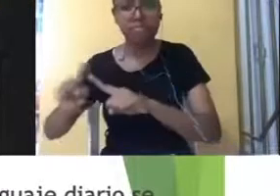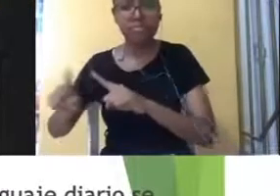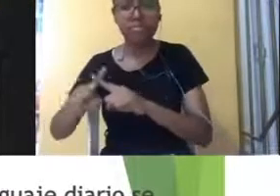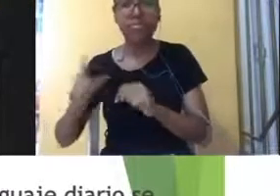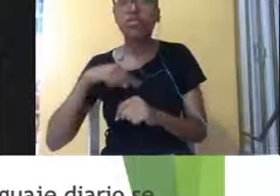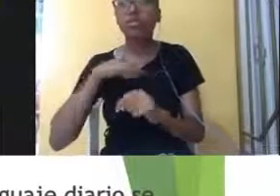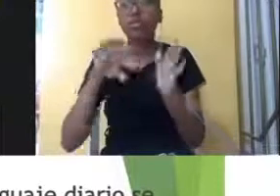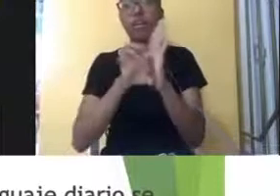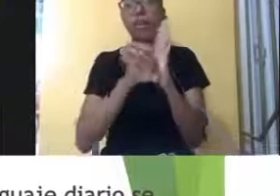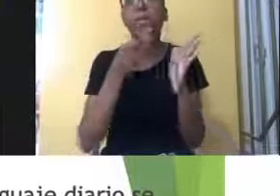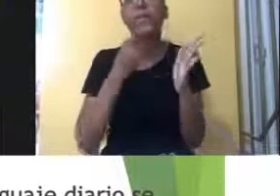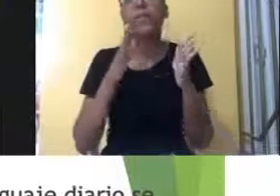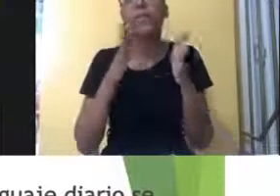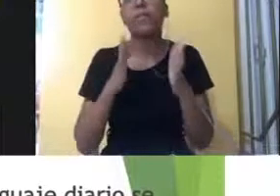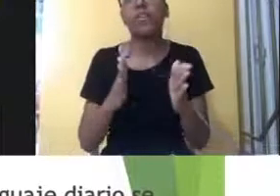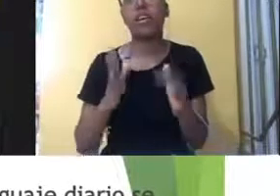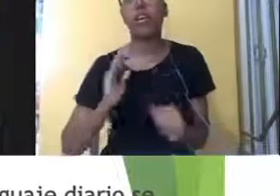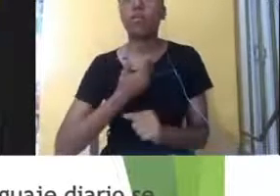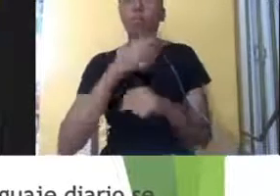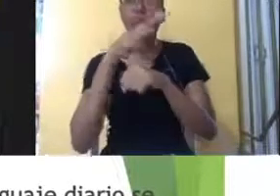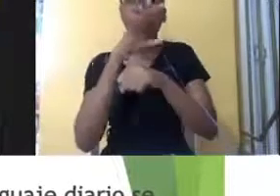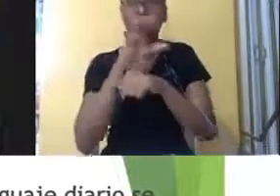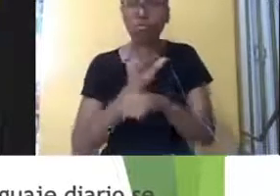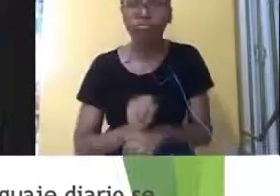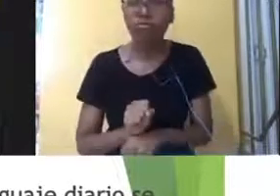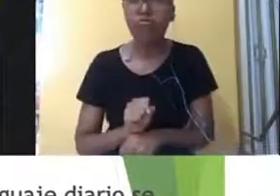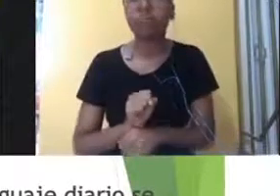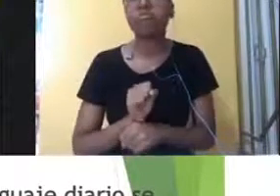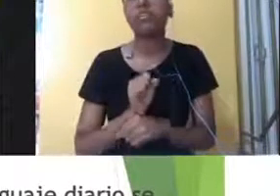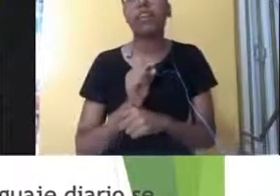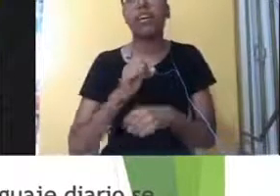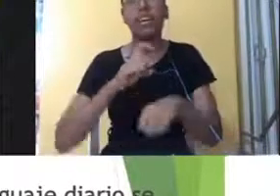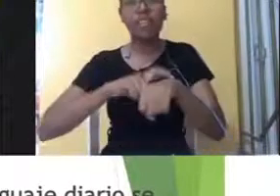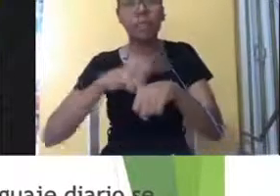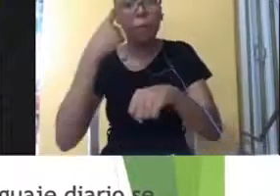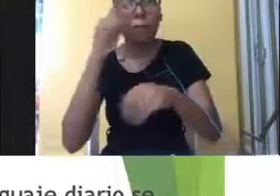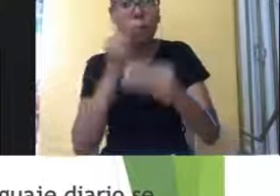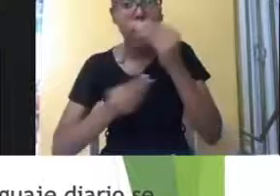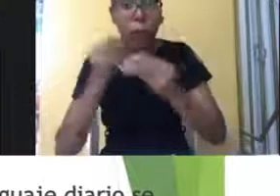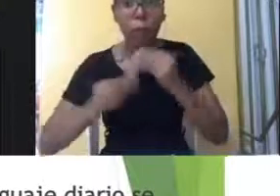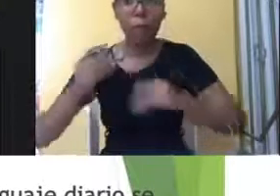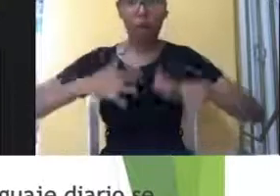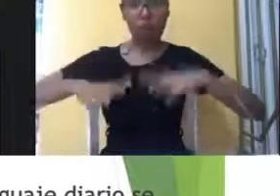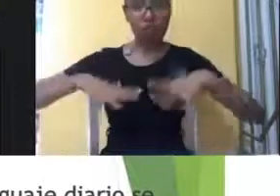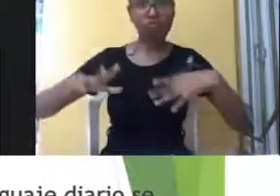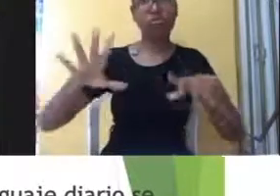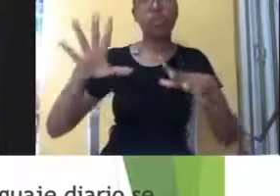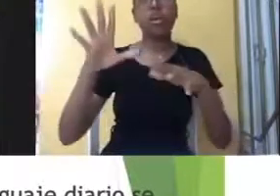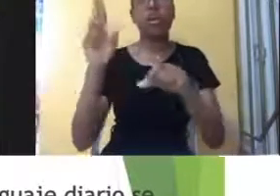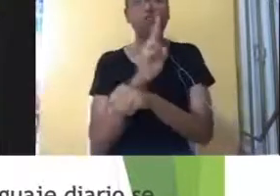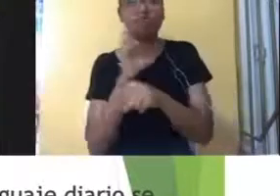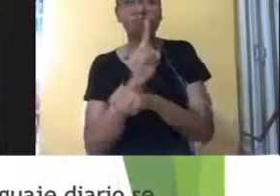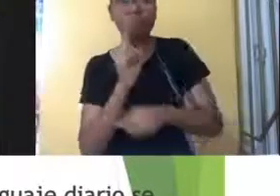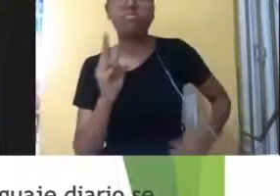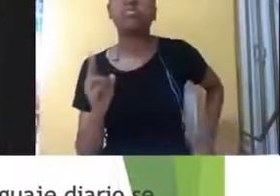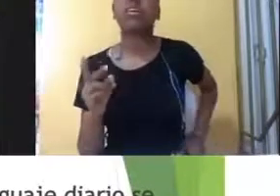nuestra costumbre, el tiempo a la hora que comemos, cómo nos vestimos, nuestra música, nuestra manera